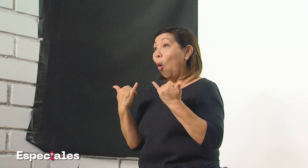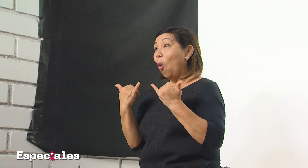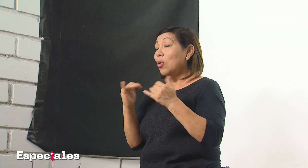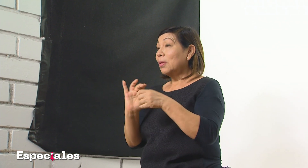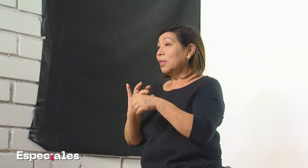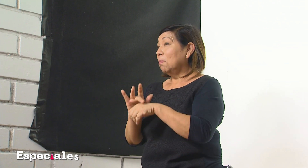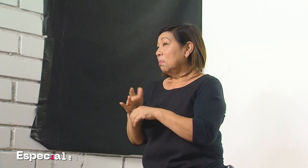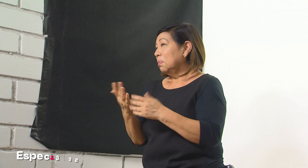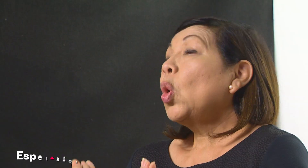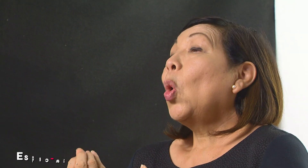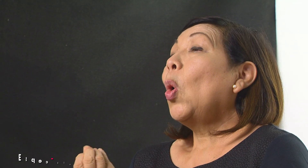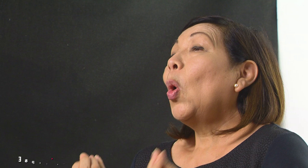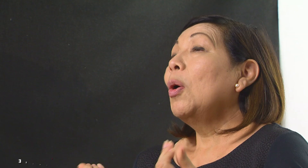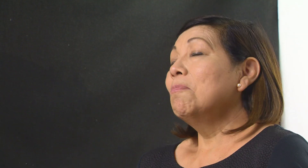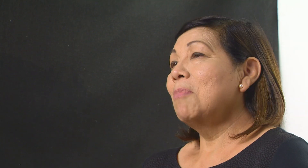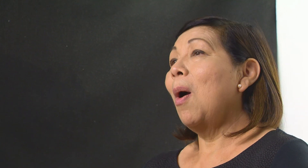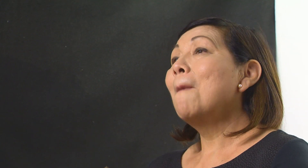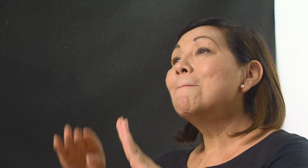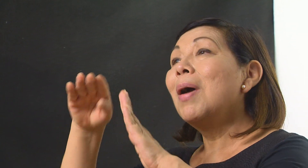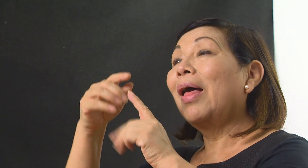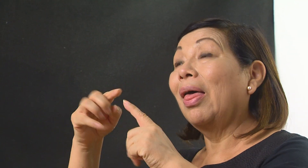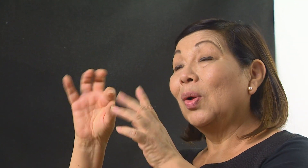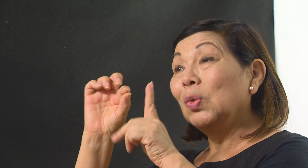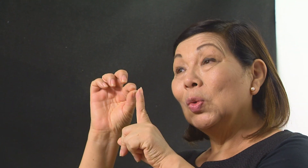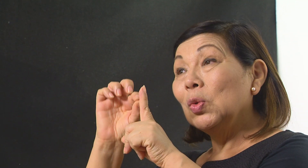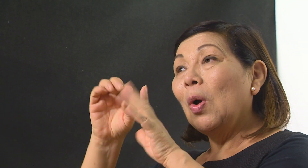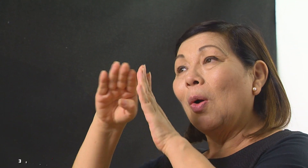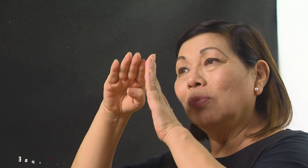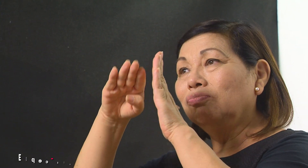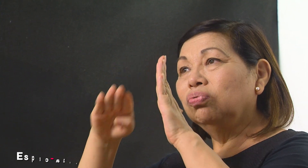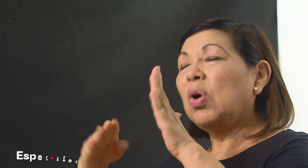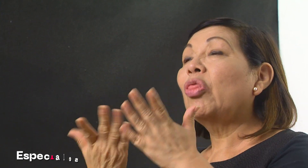ella también es intérprete de lengua de señas en el